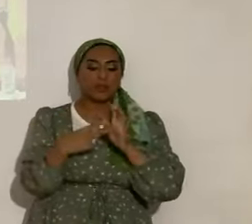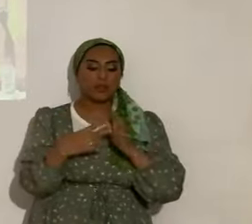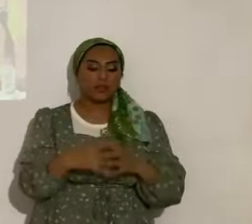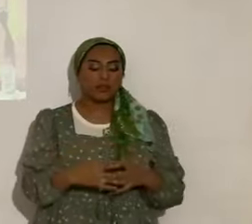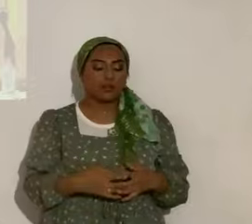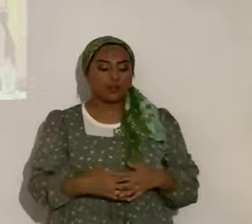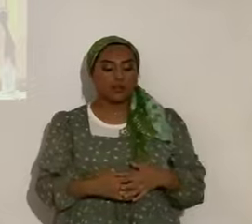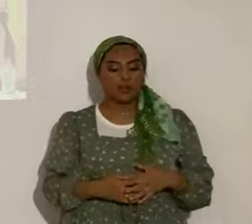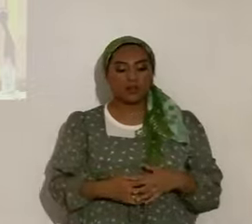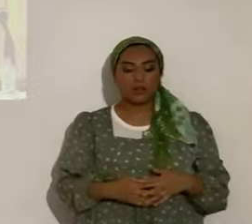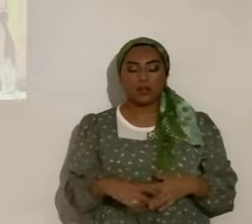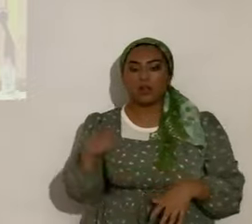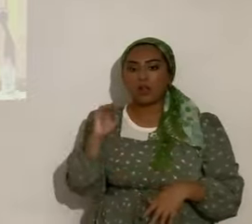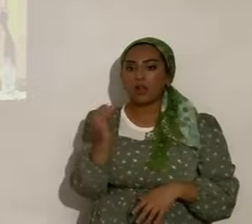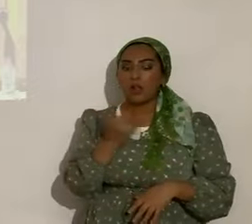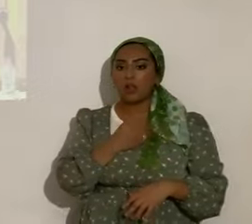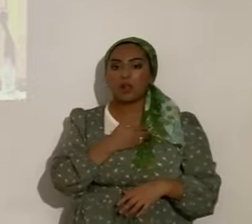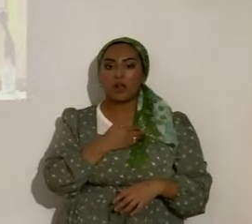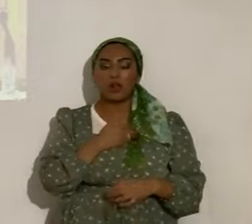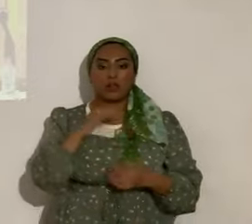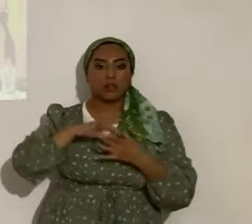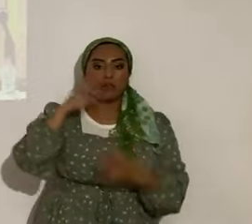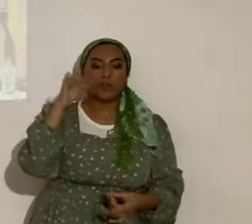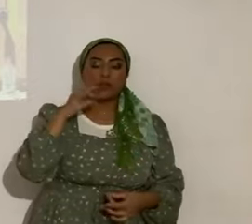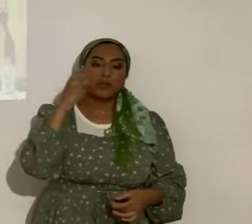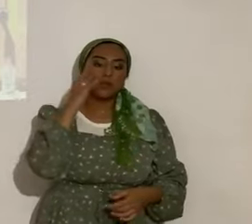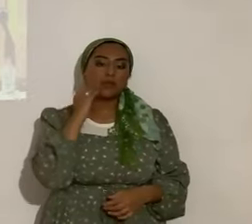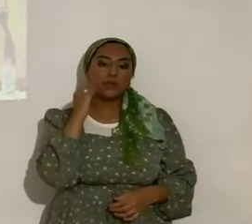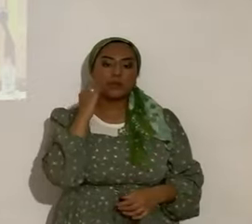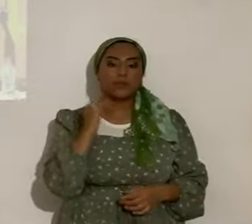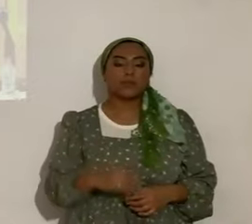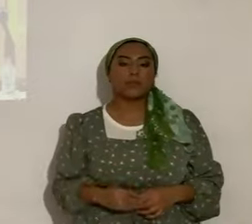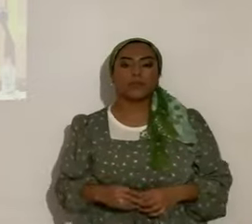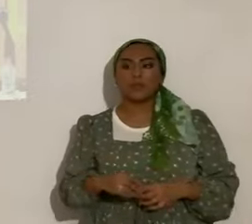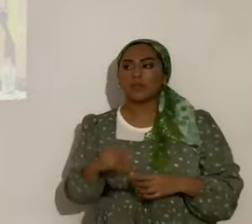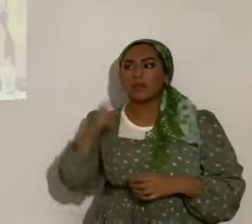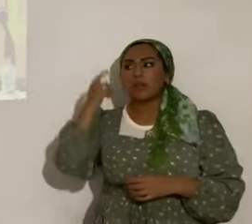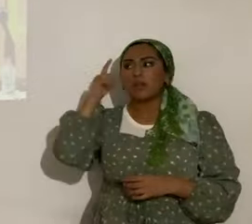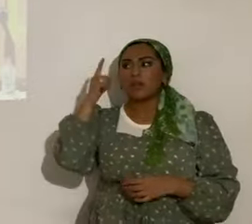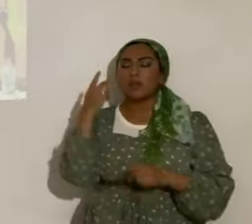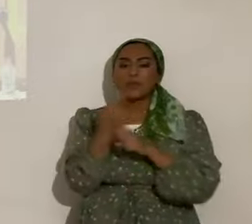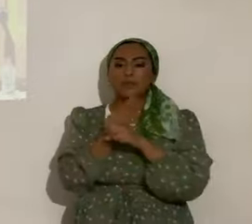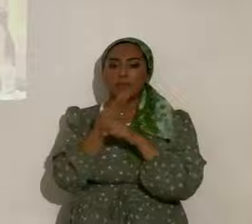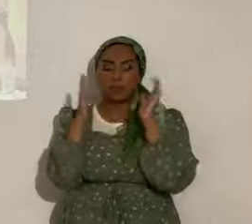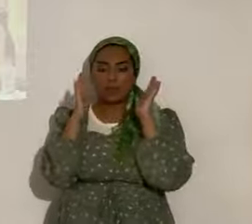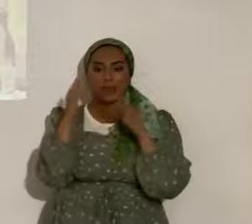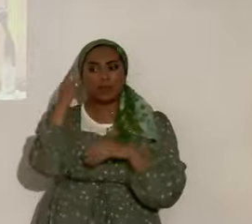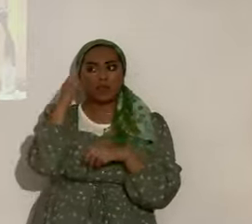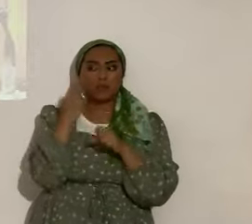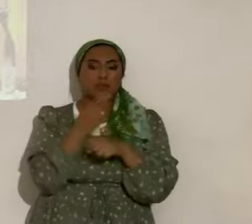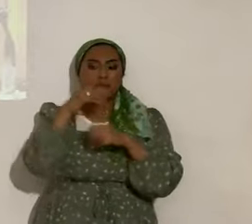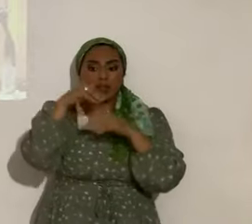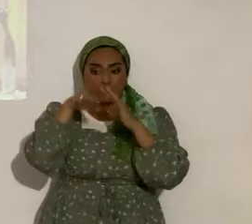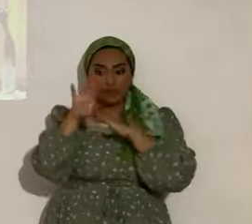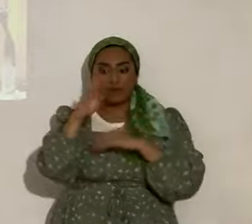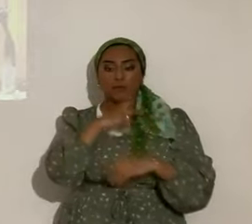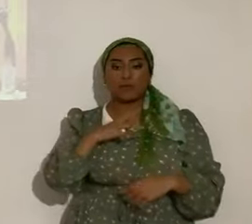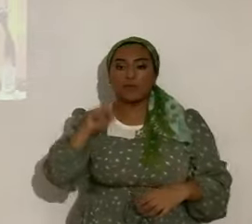se refiere a nuestra experiencia espiritual. ¿De qué serviría? A ver, mucha atención, ¿de qué serviría entrar al